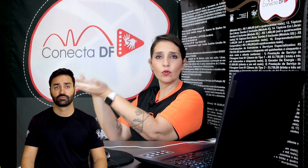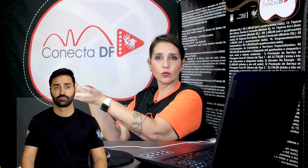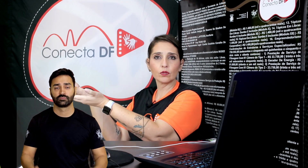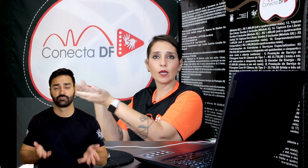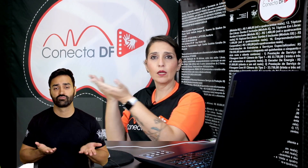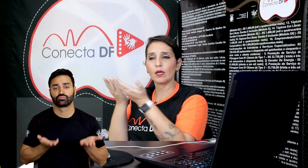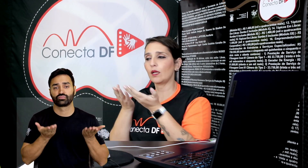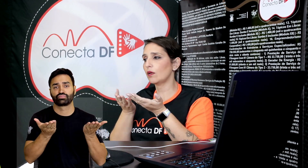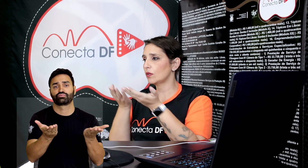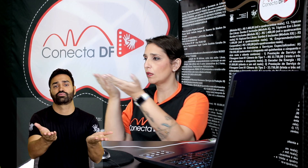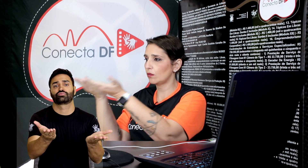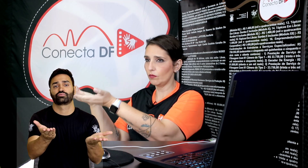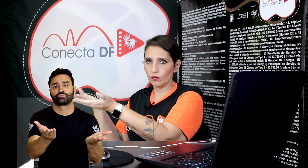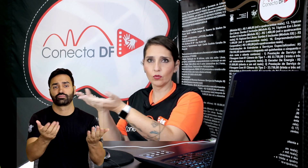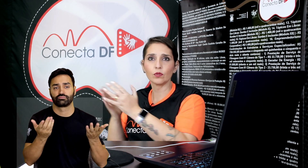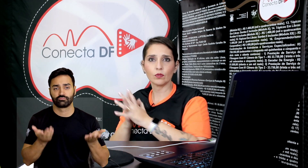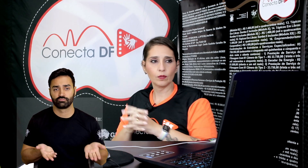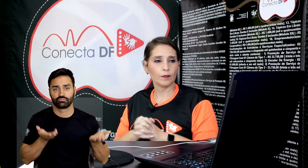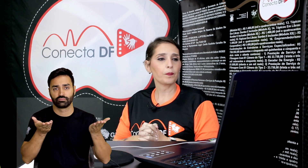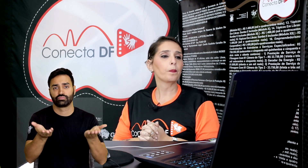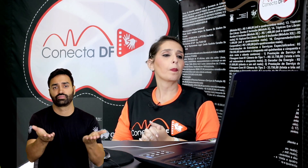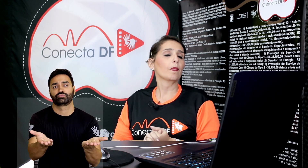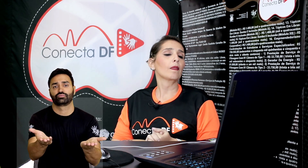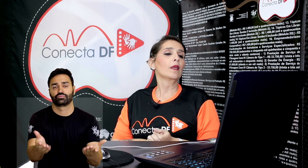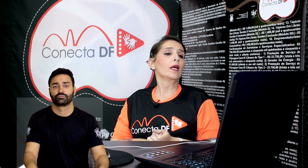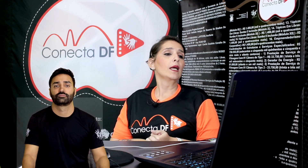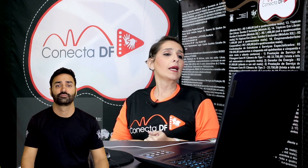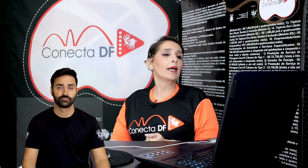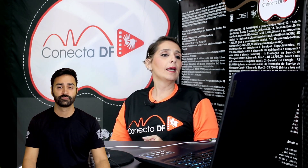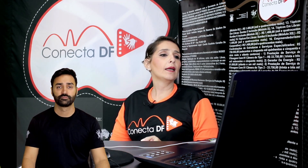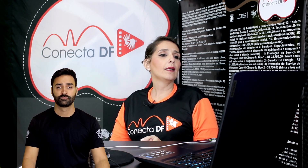do forno, né? Aquela coisa dentro do forno.